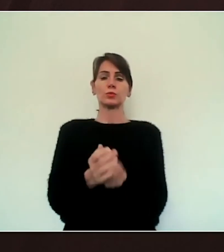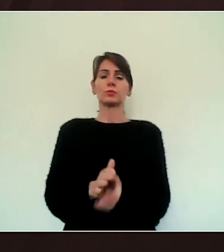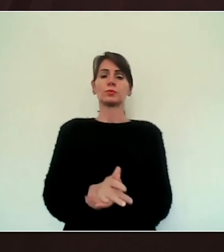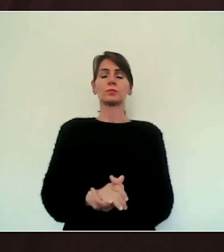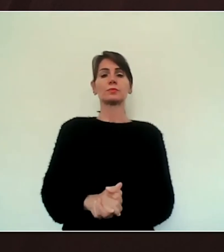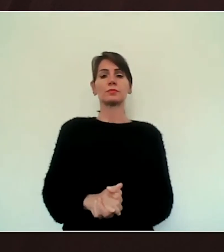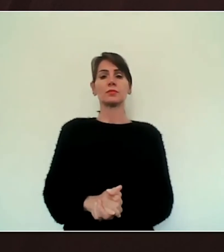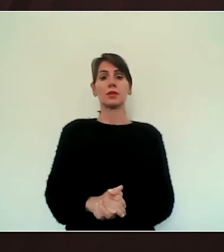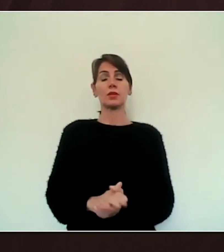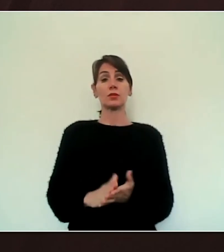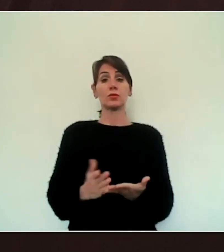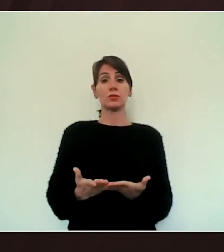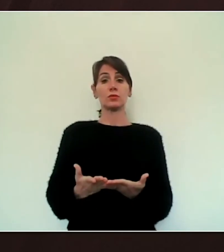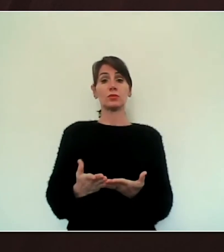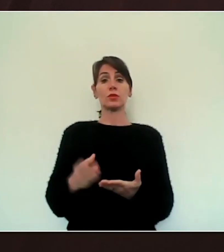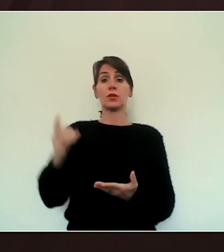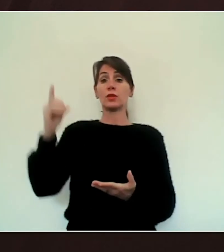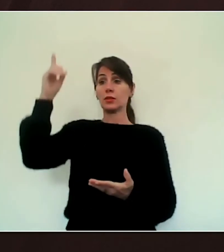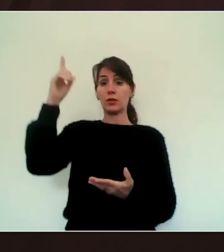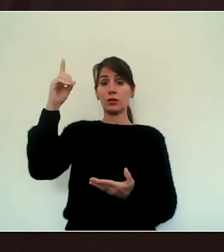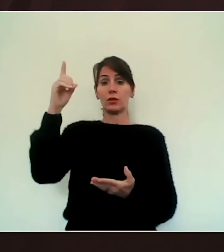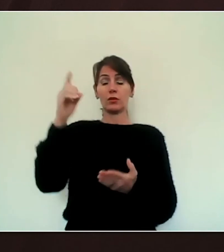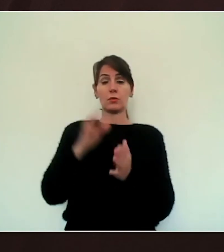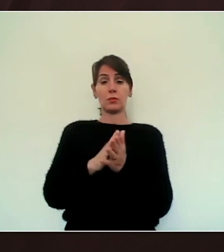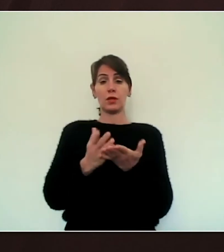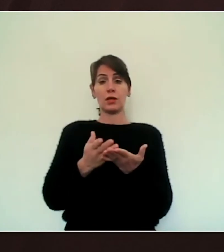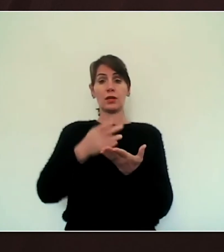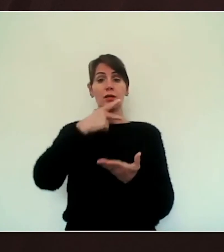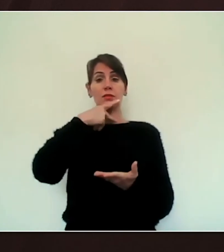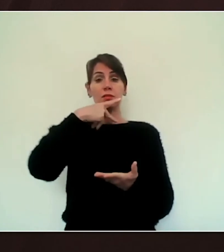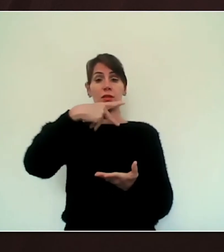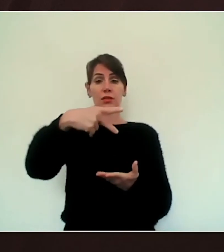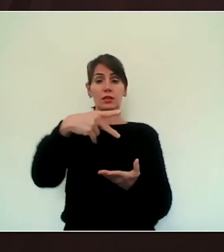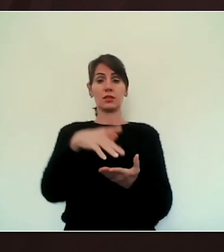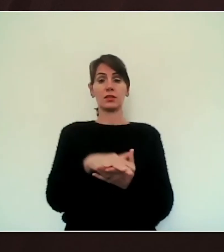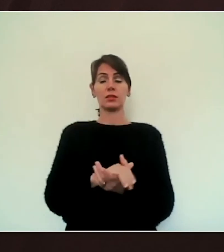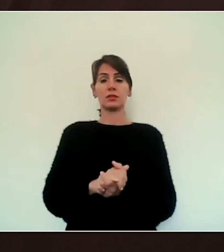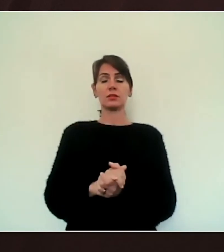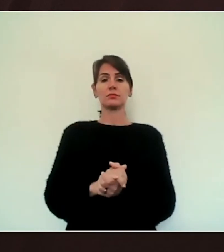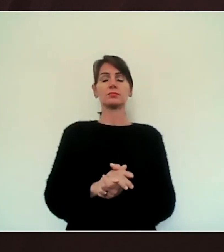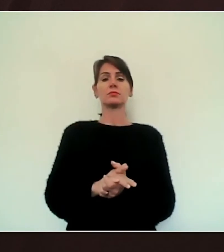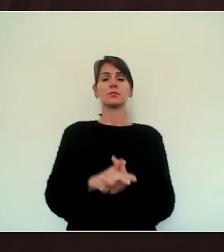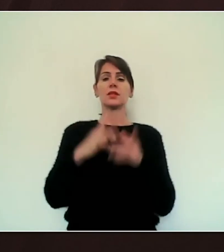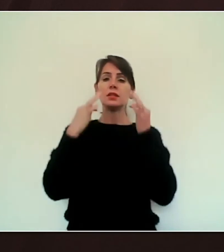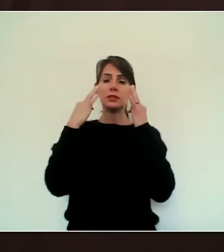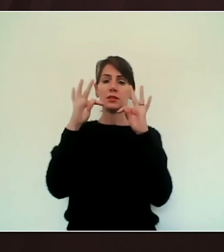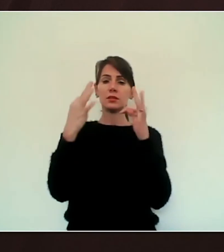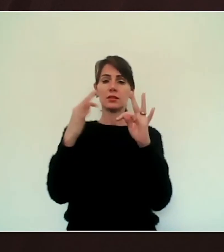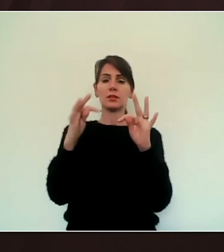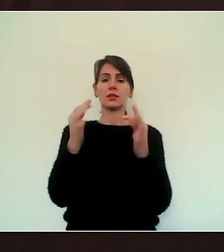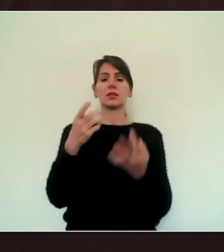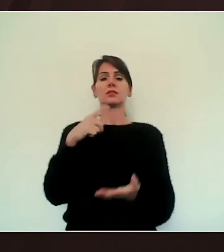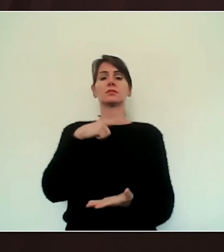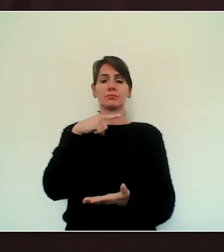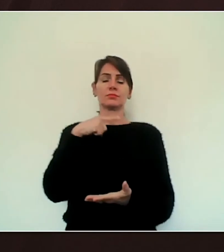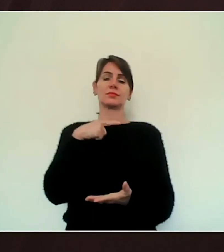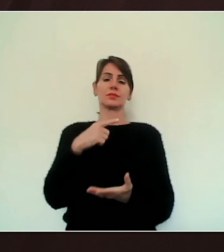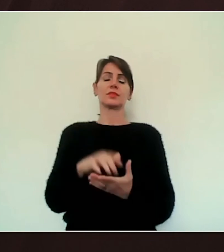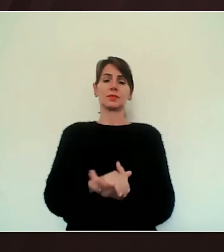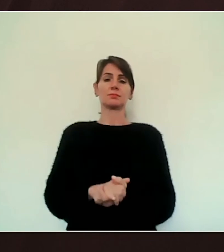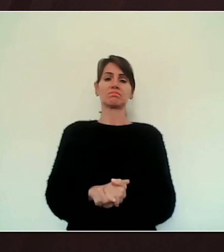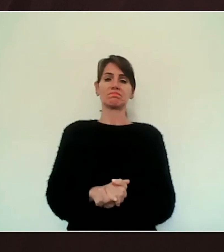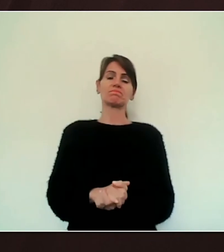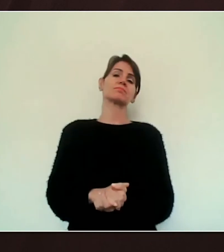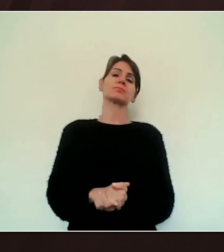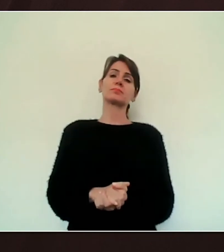estamos debaixo do falar profético, na verdade, esse tipo de testemunho, irmãos, todos os dias esses comportores estão vendo, e não só